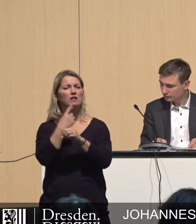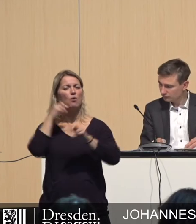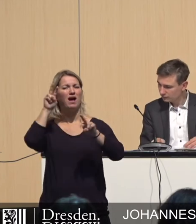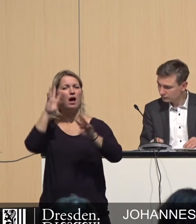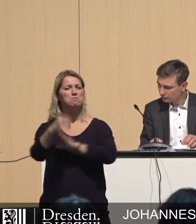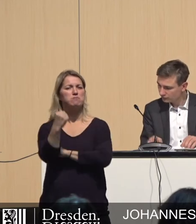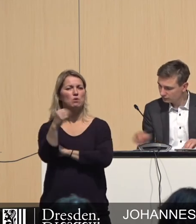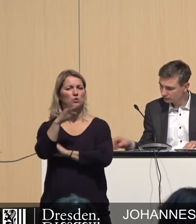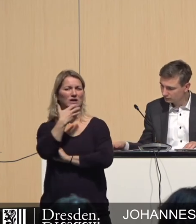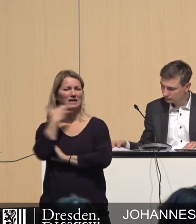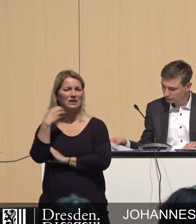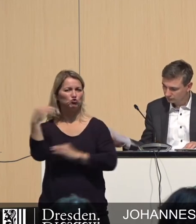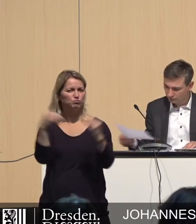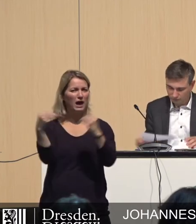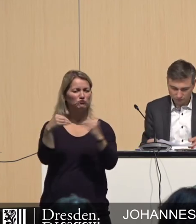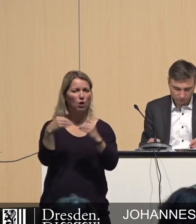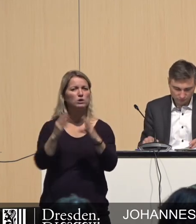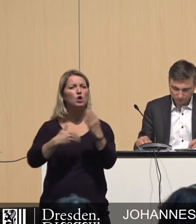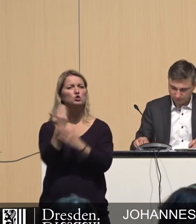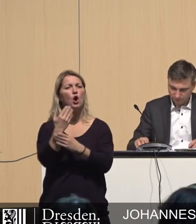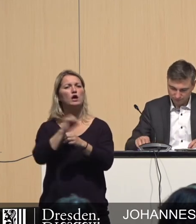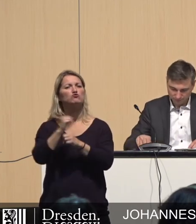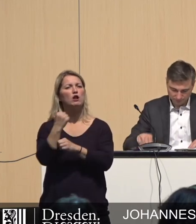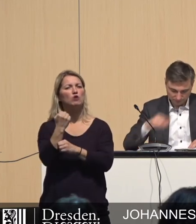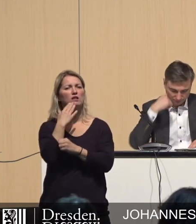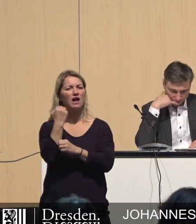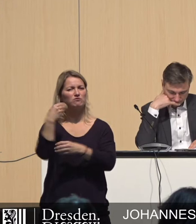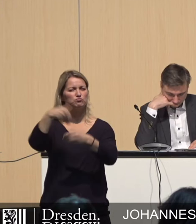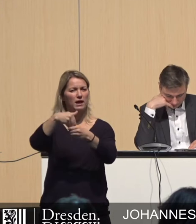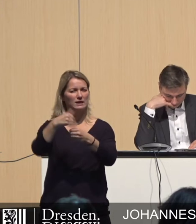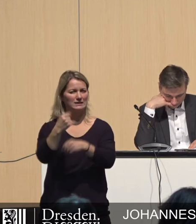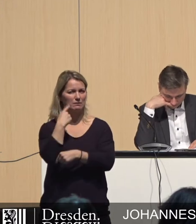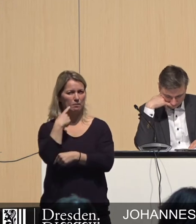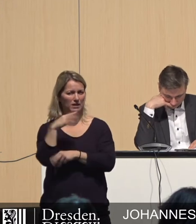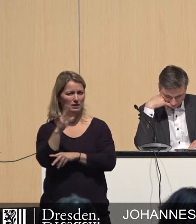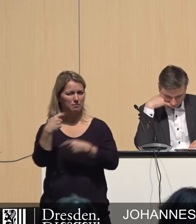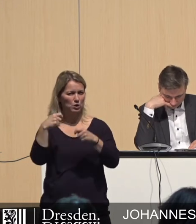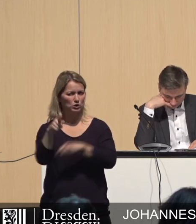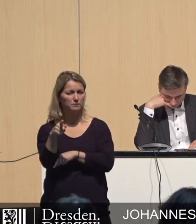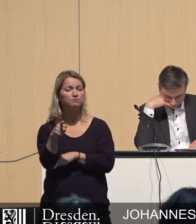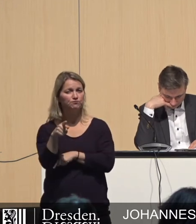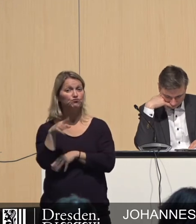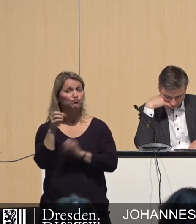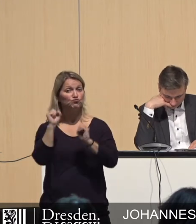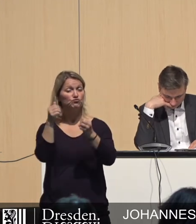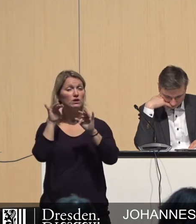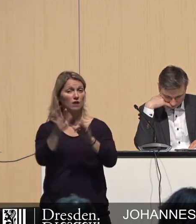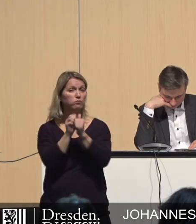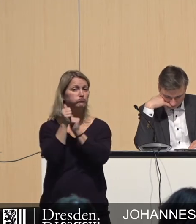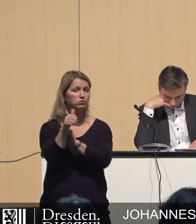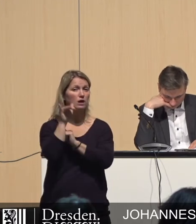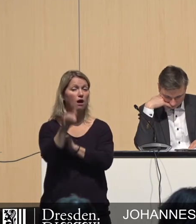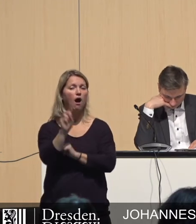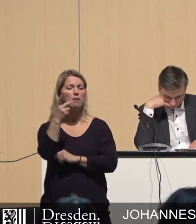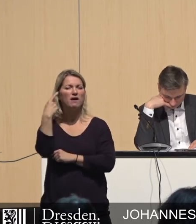Power-to-Heat-Speicher oder das neue Schnellstartkraftwerk, das gerade im Bau ist. Was aber aus unserer Sicht fehlt, ist eine Strategie